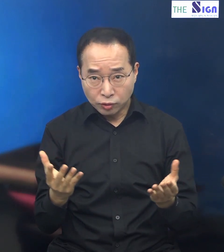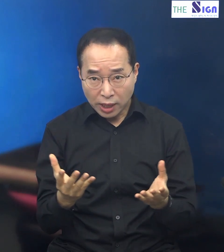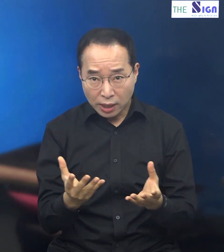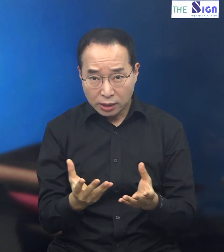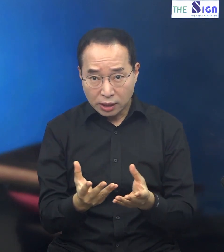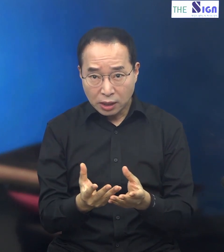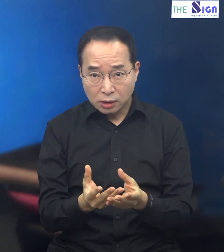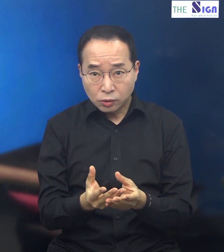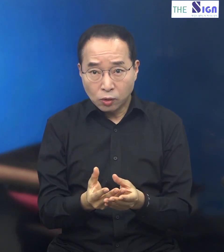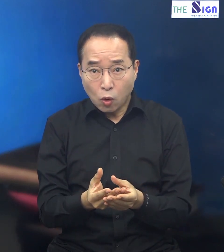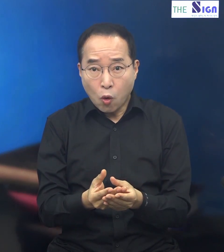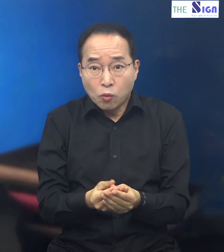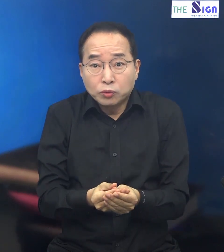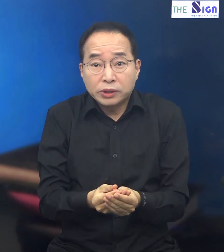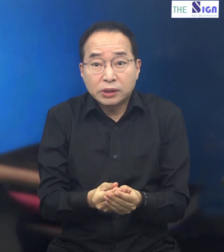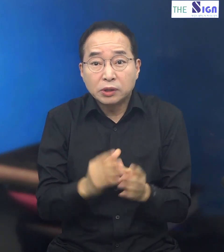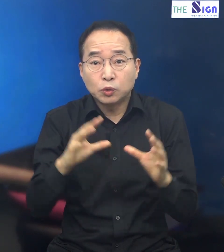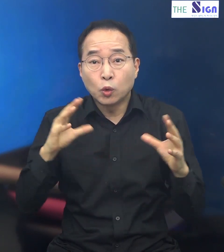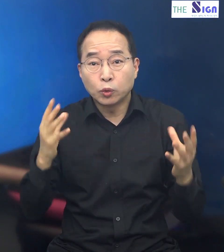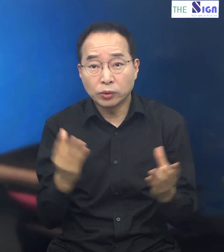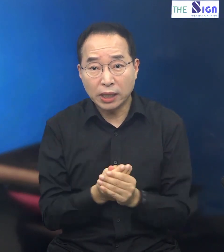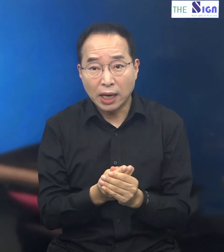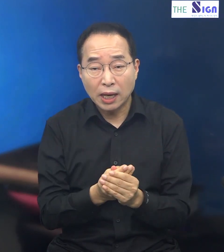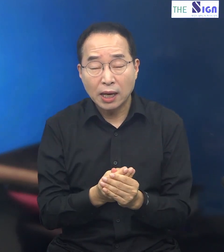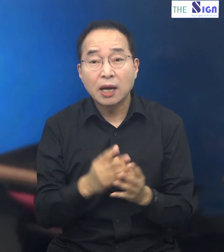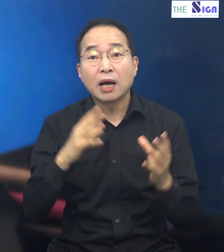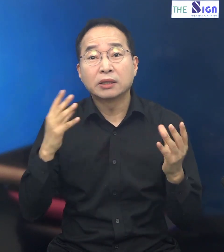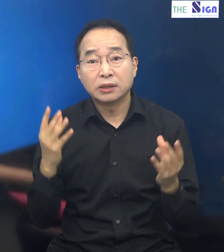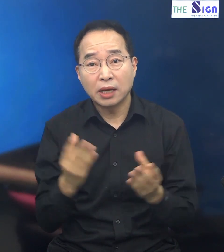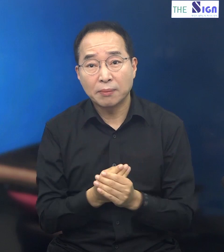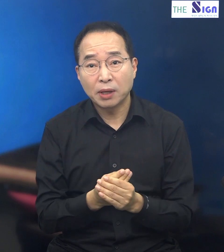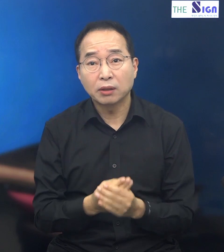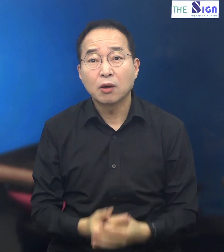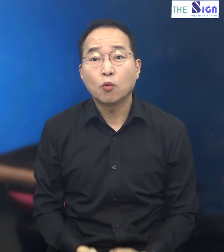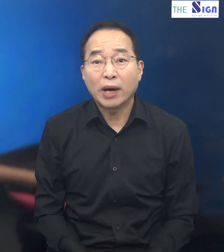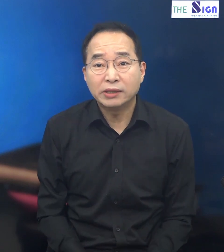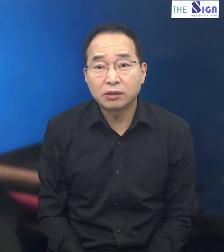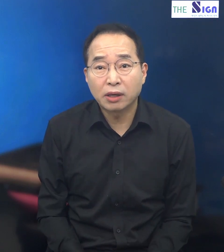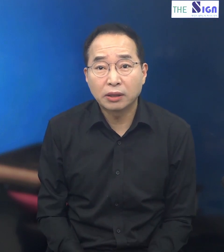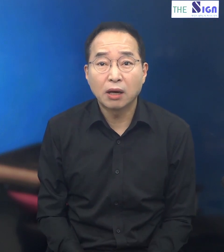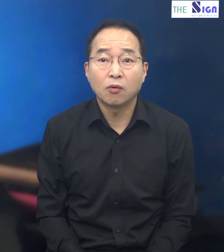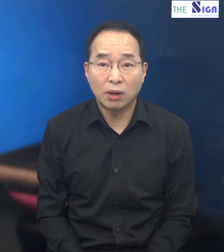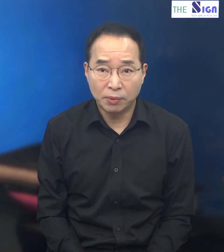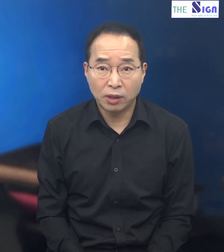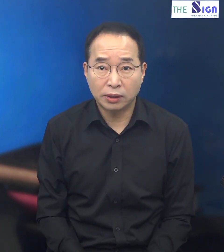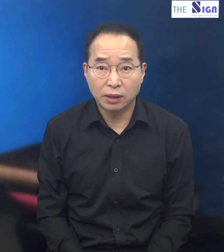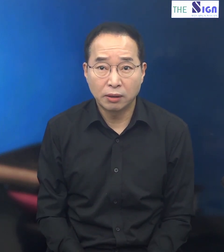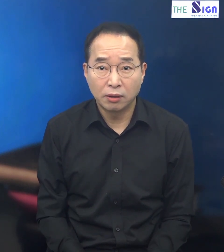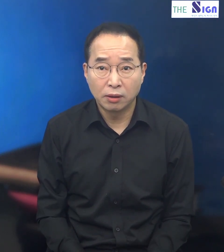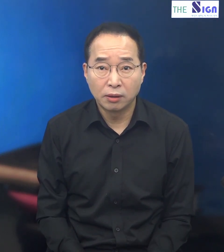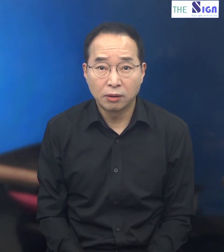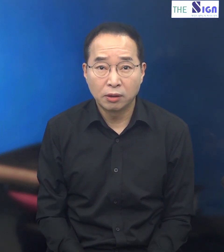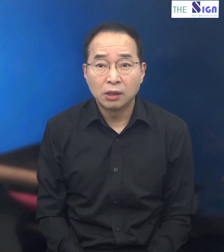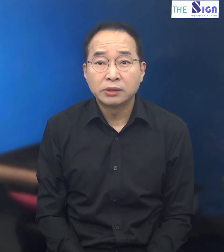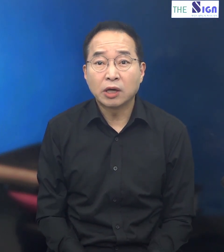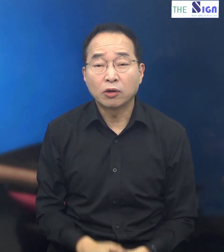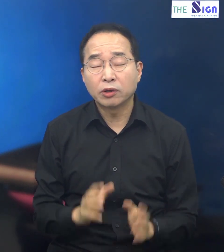모두에 이렇게 손을 오므리는 요 동작을 하면 완전하다, 완벽하다. 자, 어떤